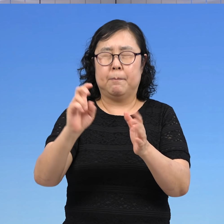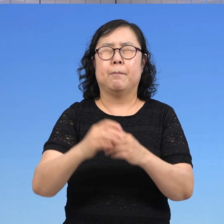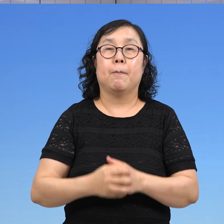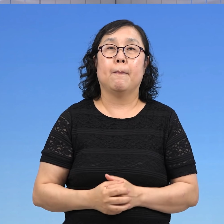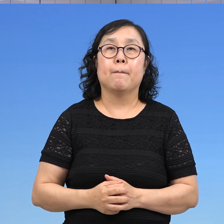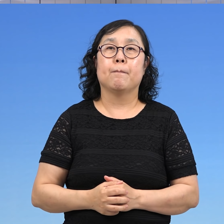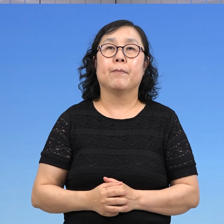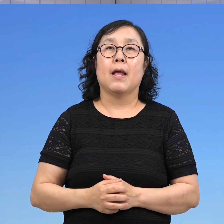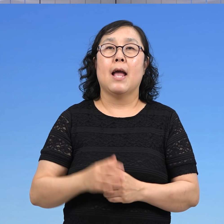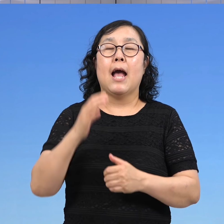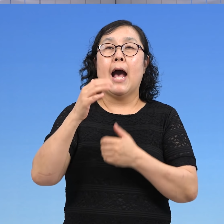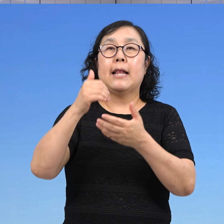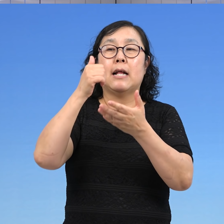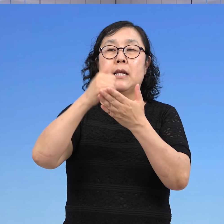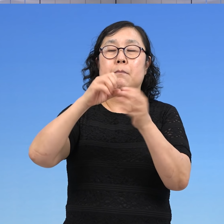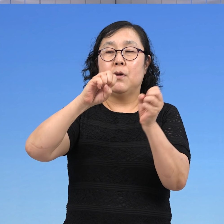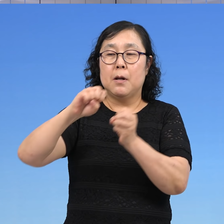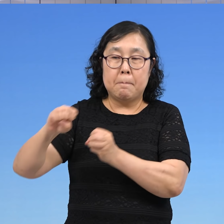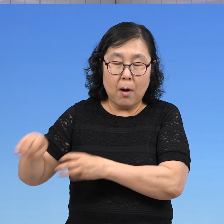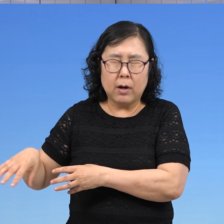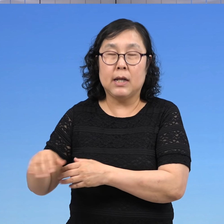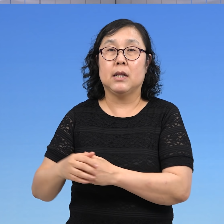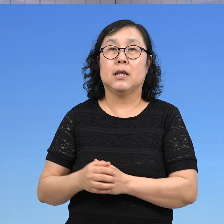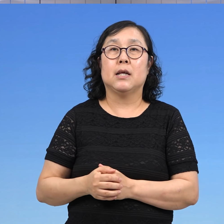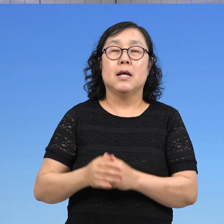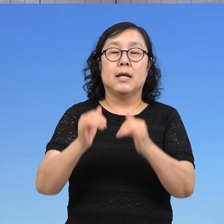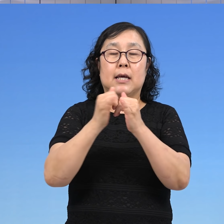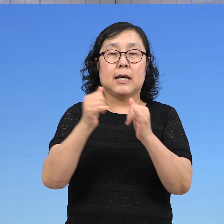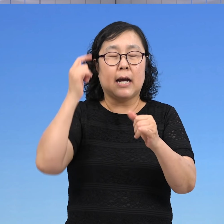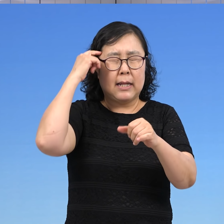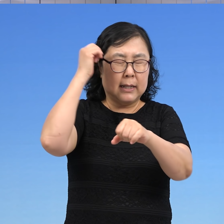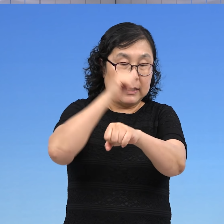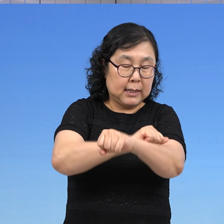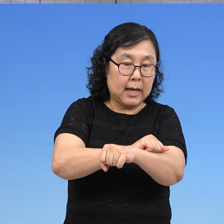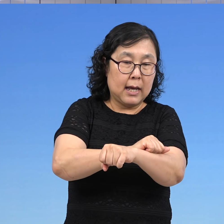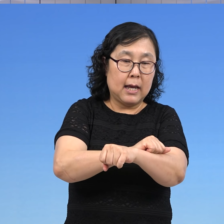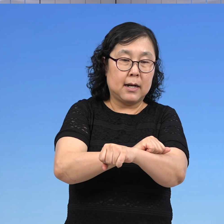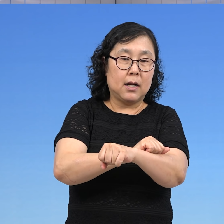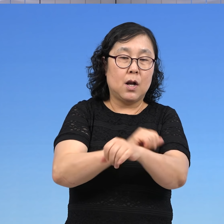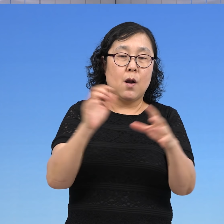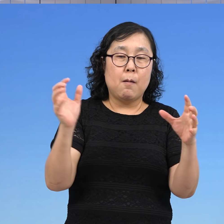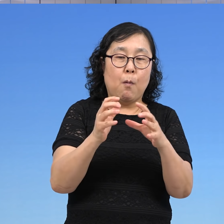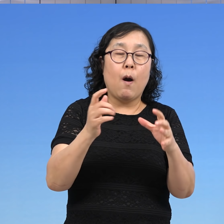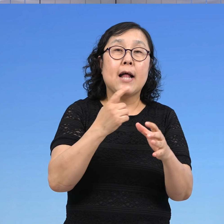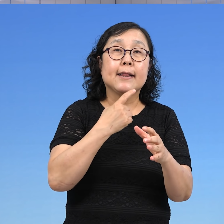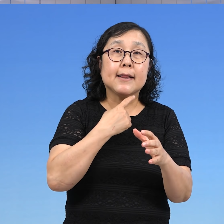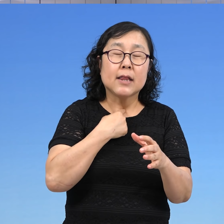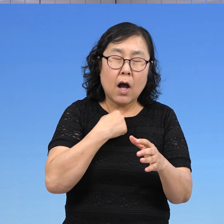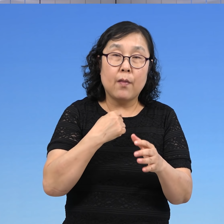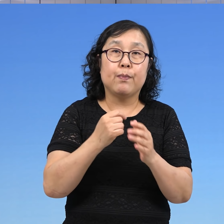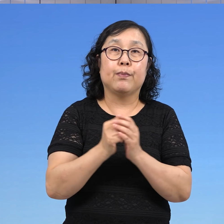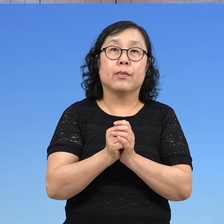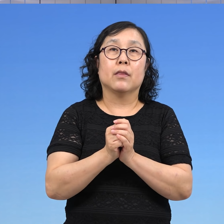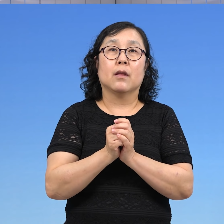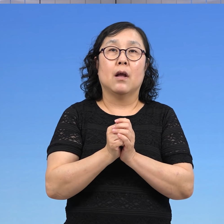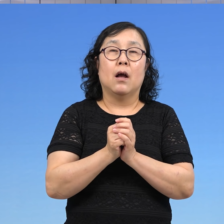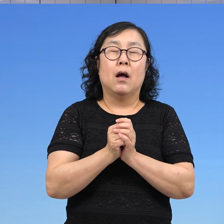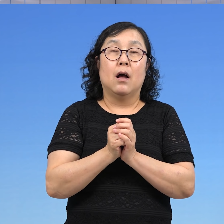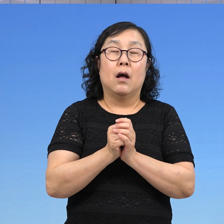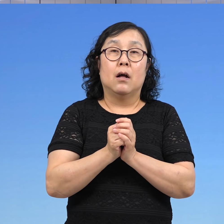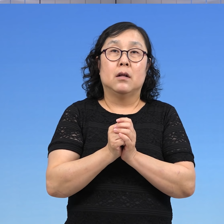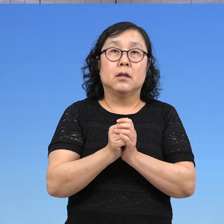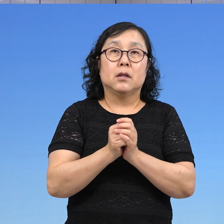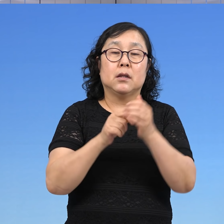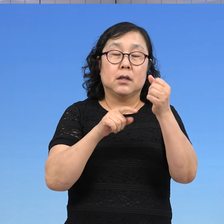여러분 하나님을 배제한 인간의 지혜를 또 뭐 했던 창세기 11장에 마지막이 이 풀이 m 이라는 은유적인